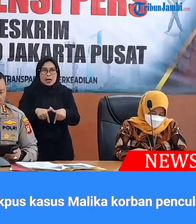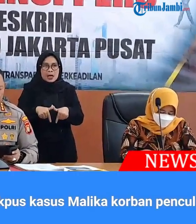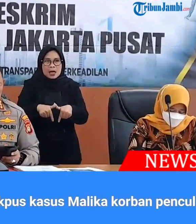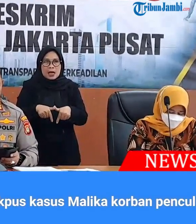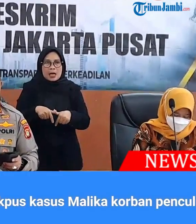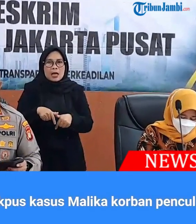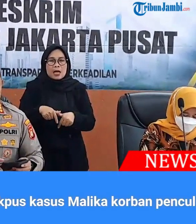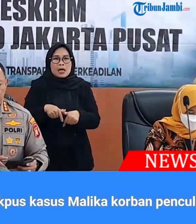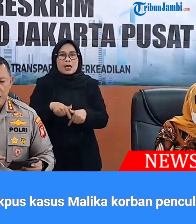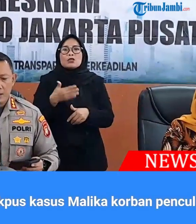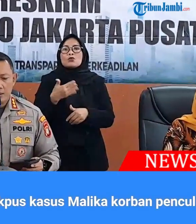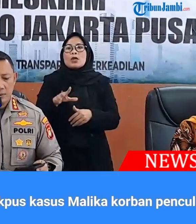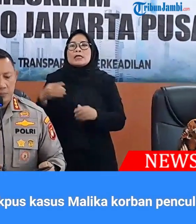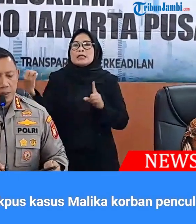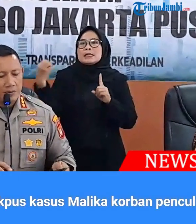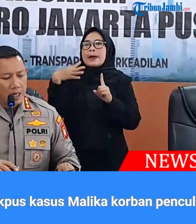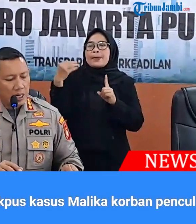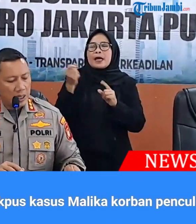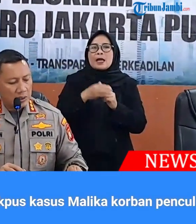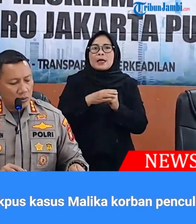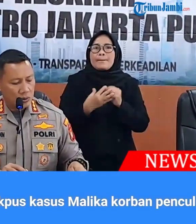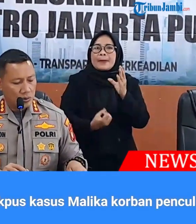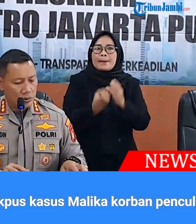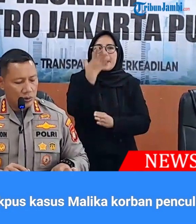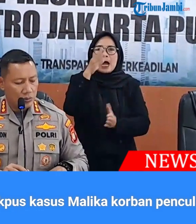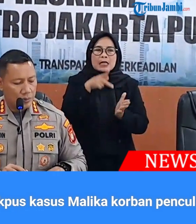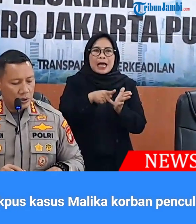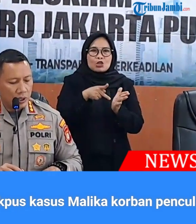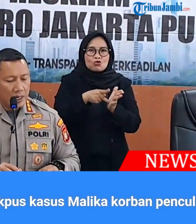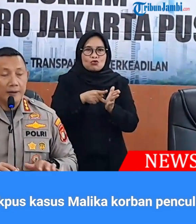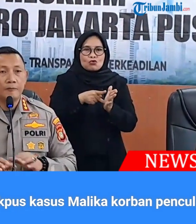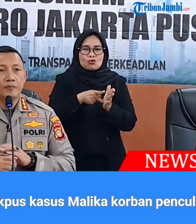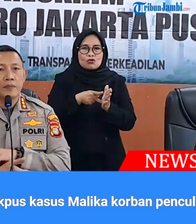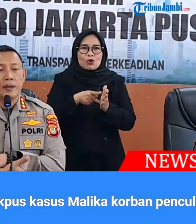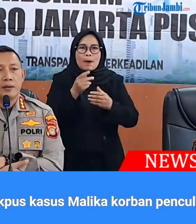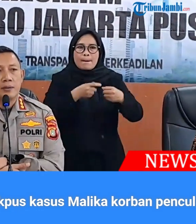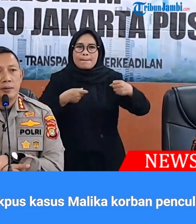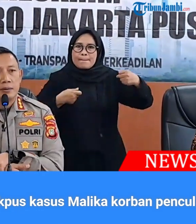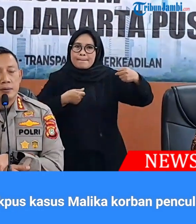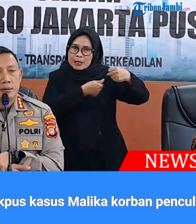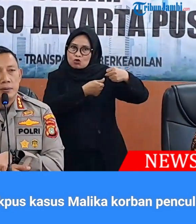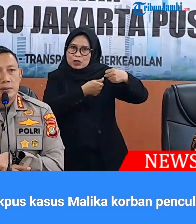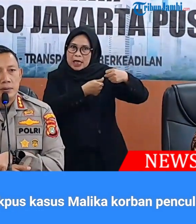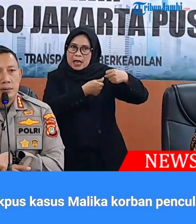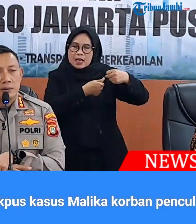Dari apa yang telah kami sampaikan, perkembangan kasus penculikan,